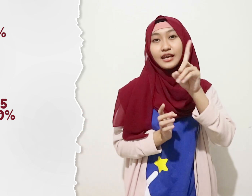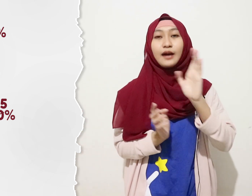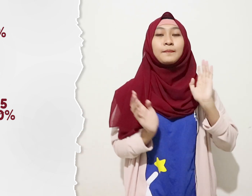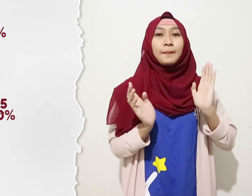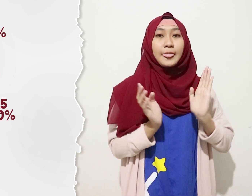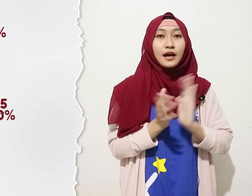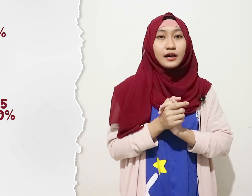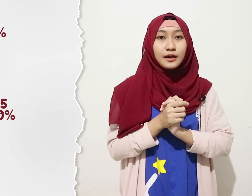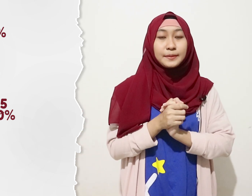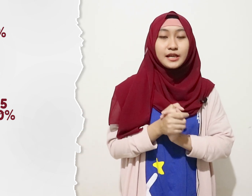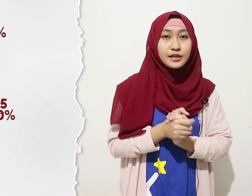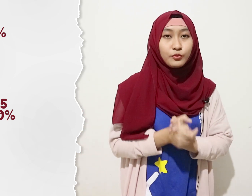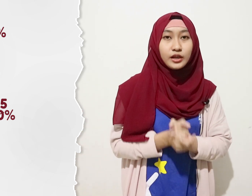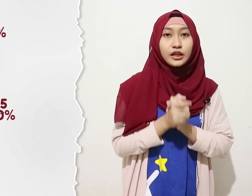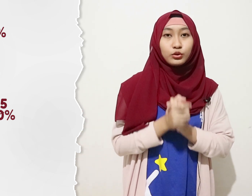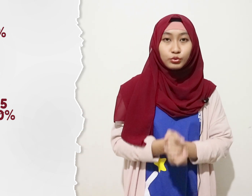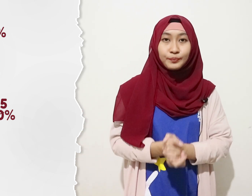ya. Pecahan campuran yaitu